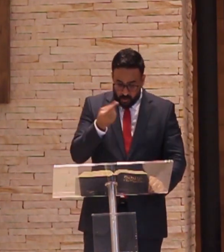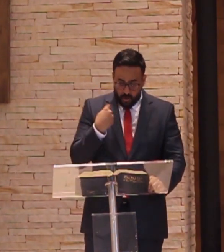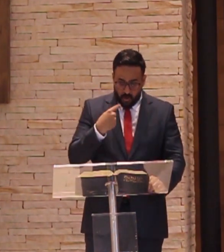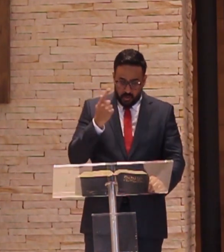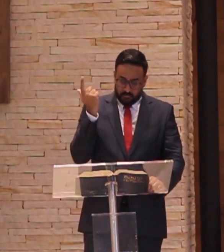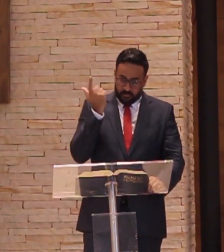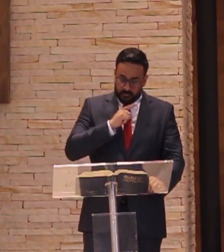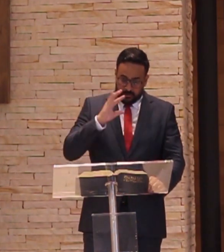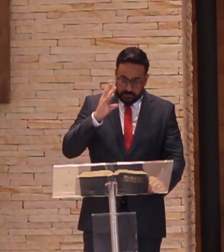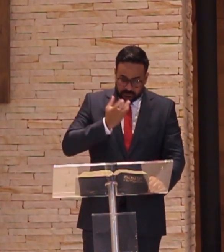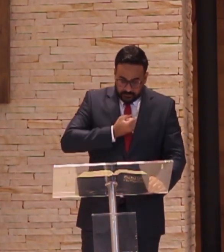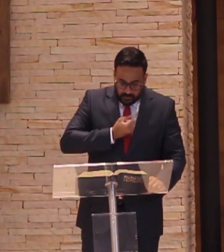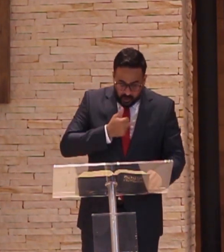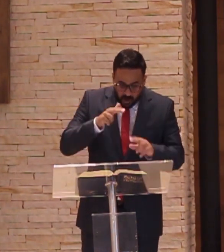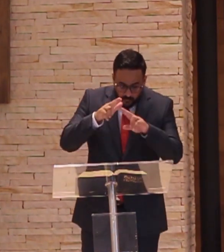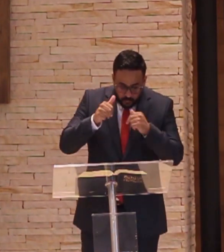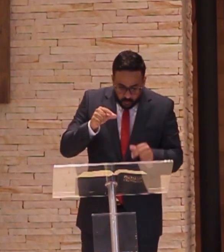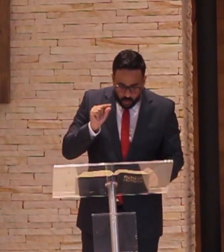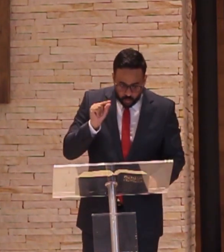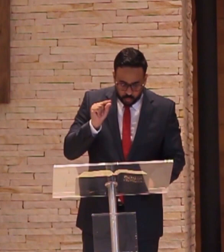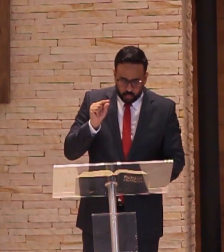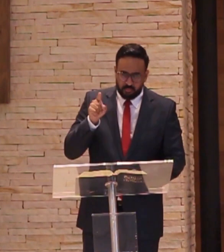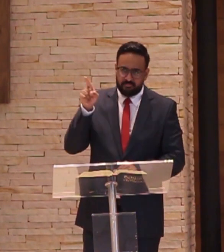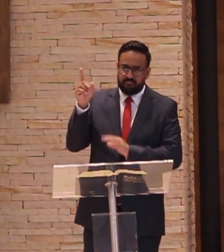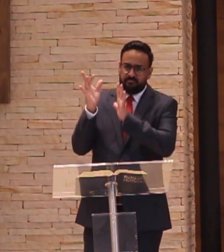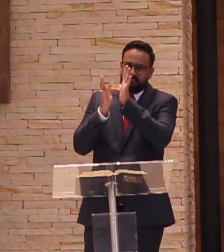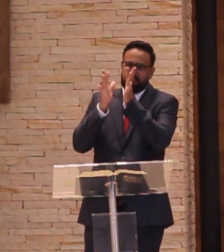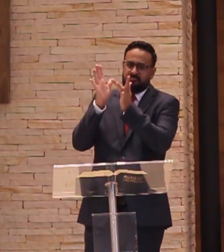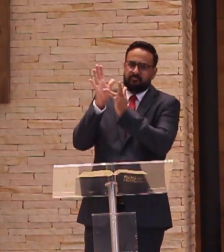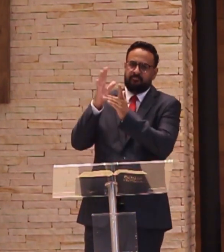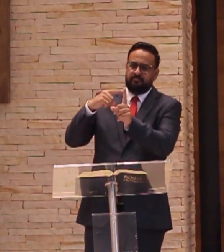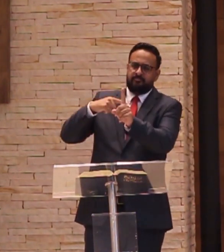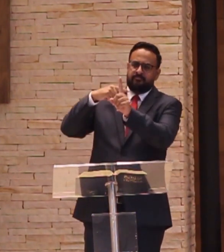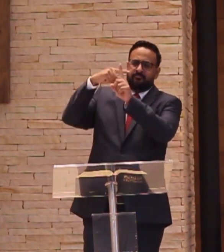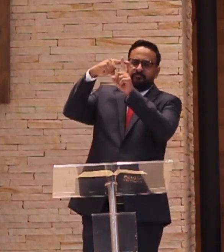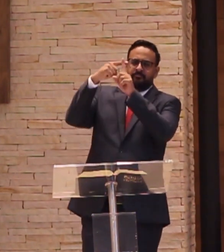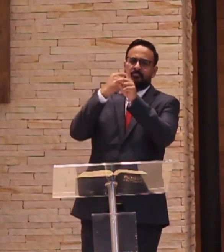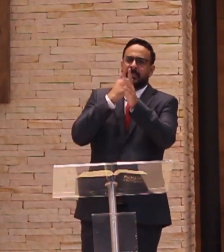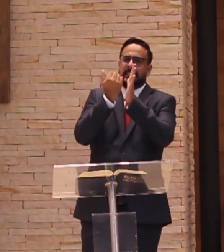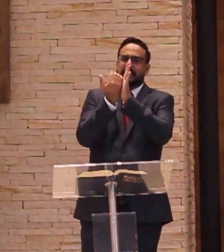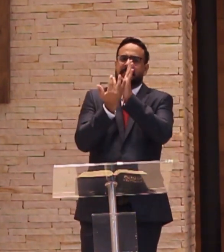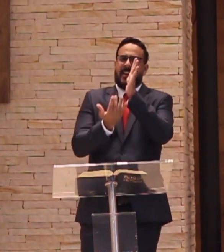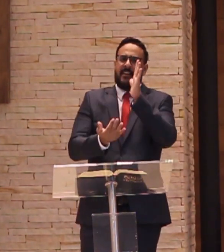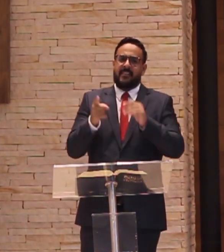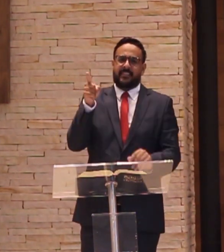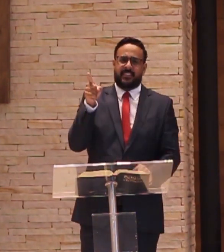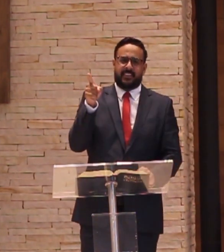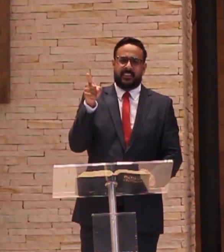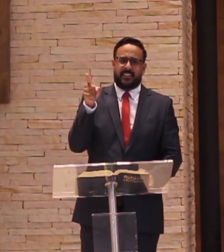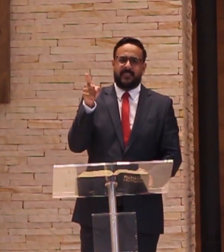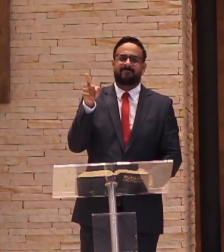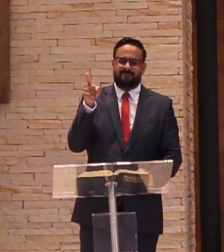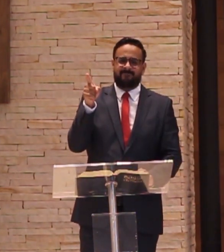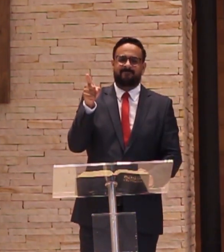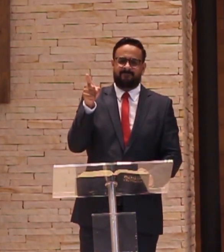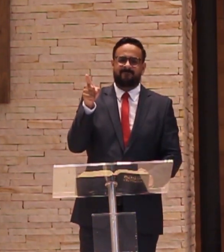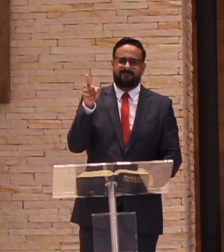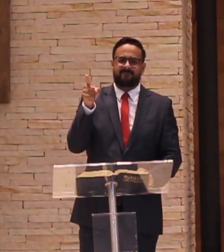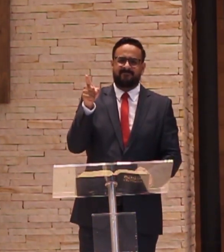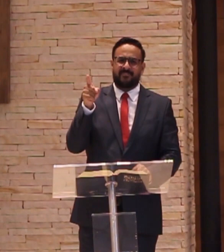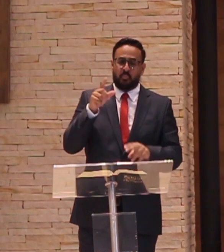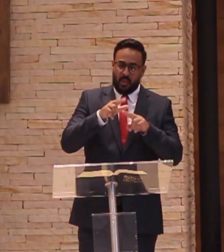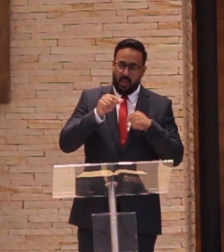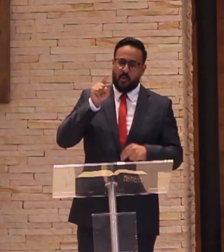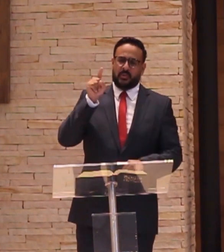mas pelo sangue precioso, como o de cordeiro, sem defeito e